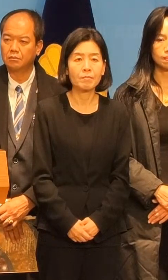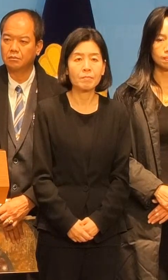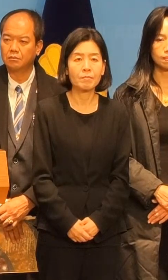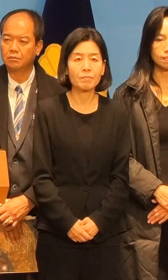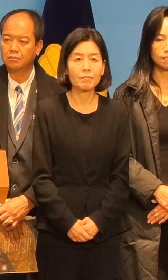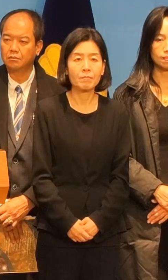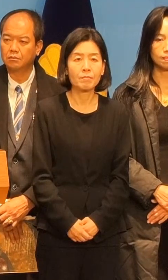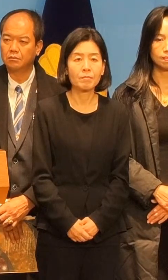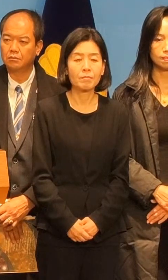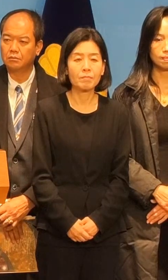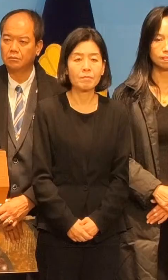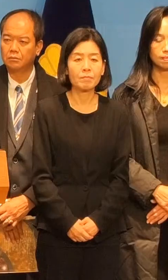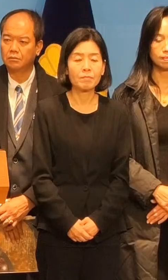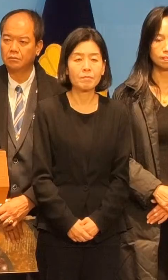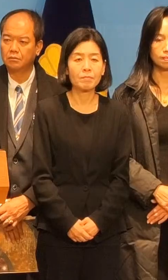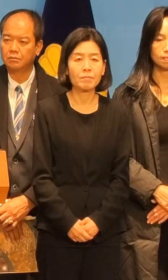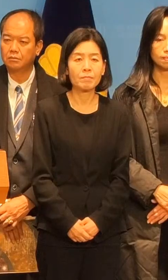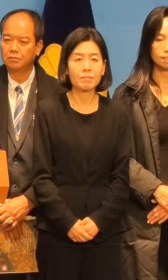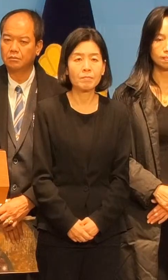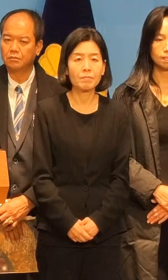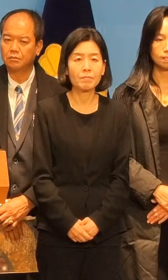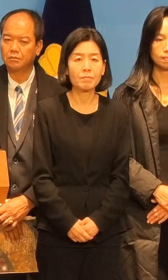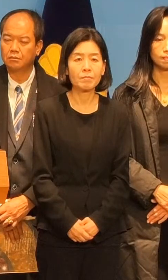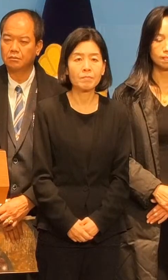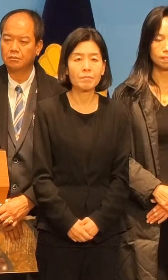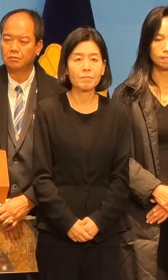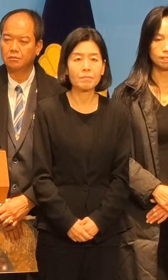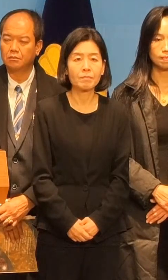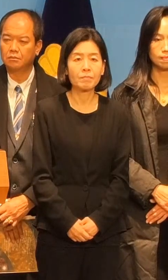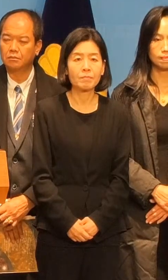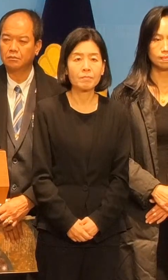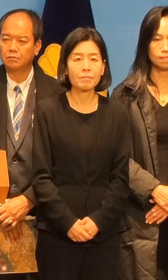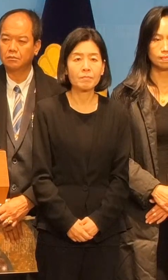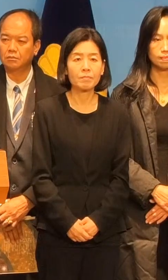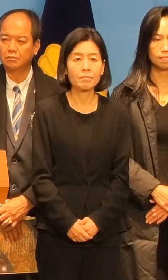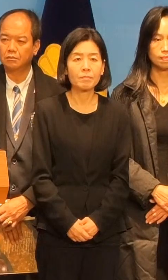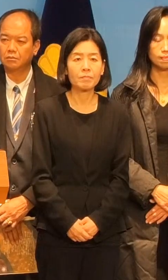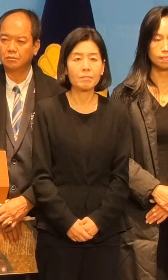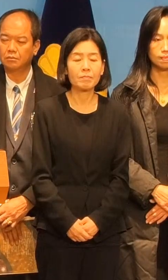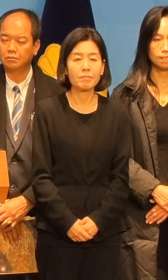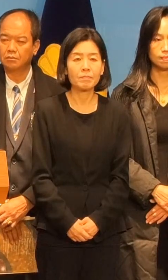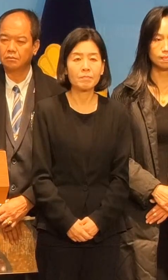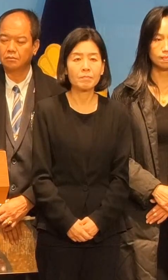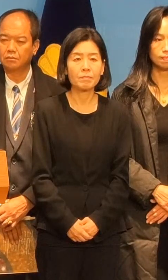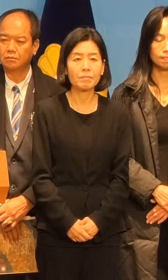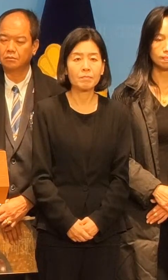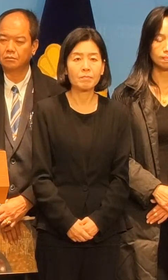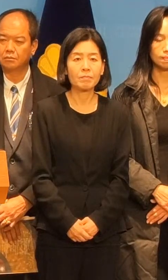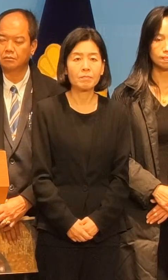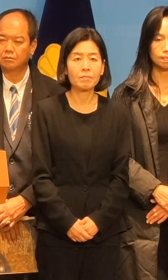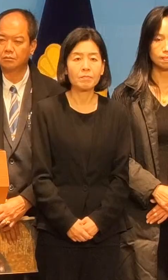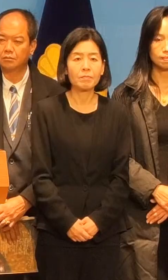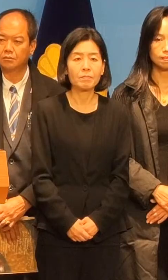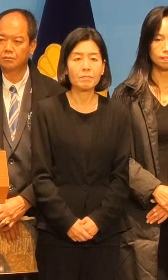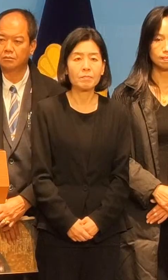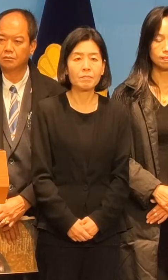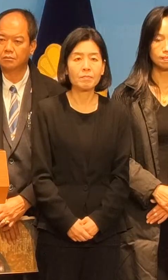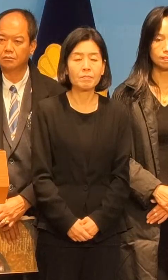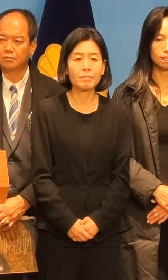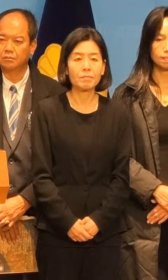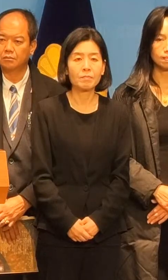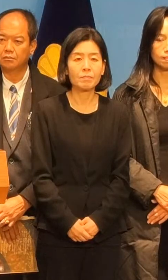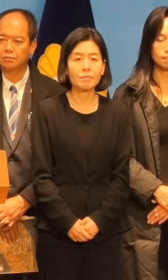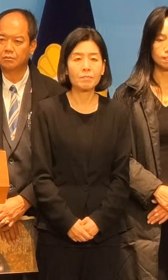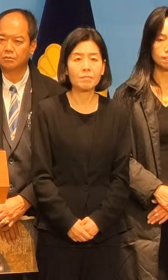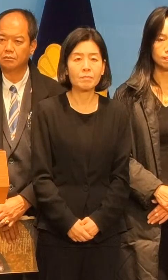တယ်ဘုံကျဲနေတယ်အကြမ်းဖက်နေတယ်ဒါကြောင့်မို့လို့ထွက်ပြေးတင်းရှောင်နေရတဲ့ဒုက္ခတွေတိုးပွားလာတယ်တစ်ဖက်မှာလည်းပဲအဓိကအနိုင်ရပါတီဖြစ်